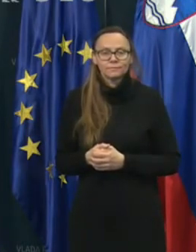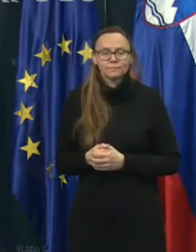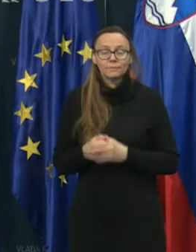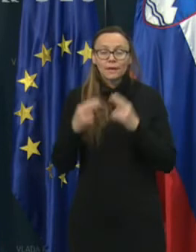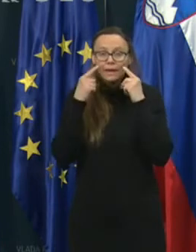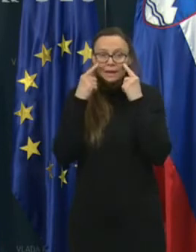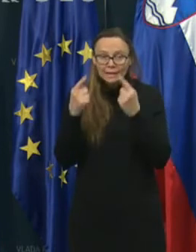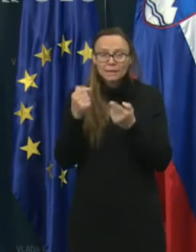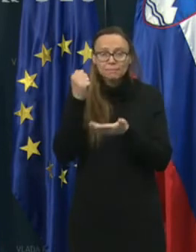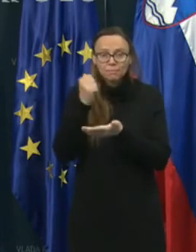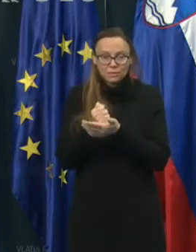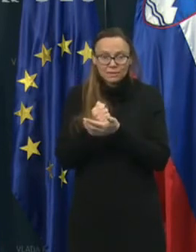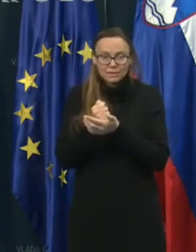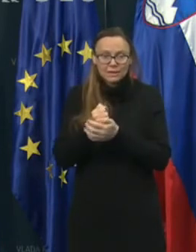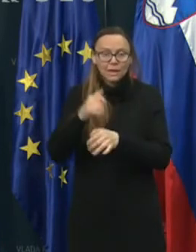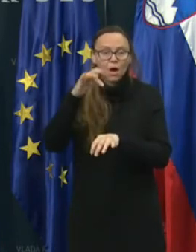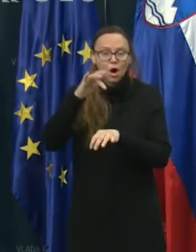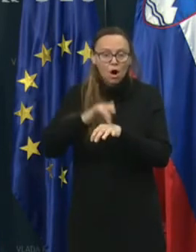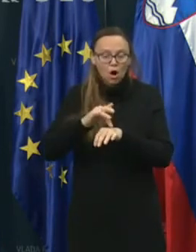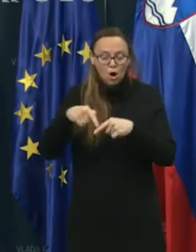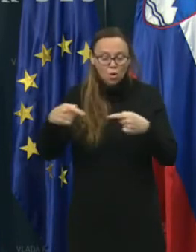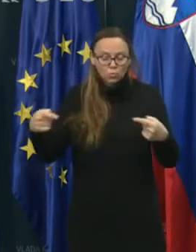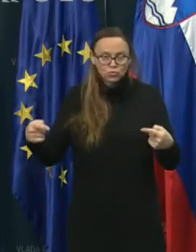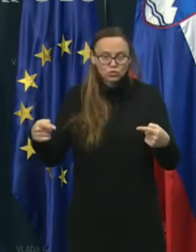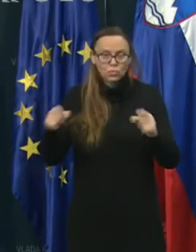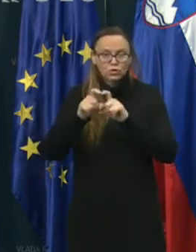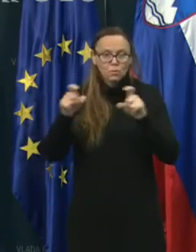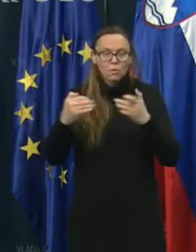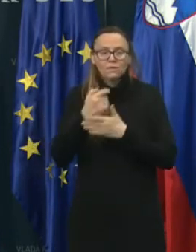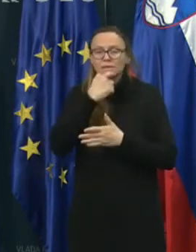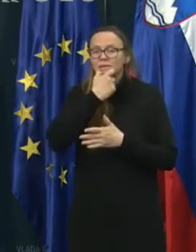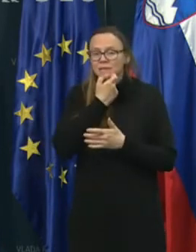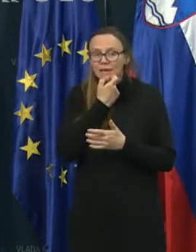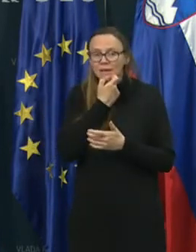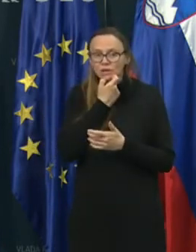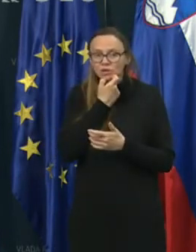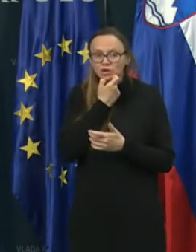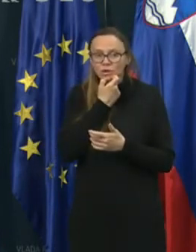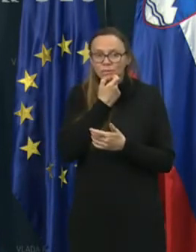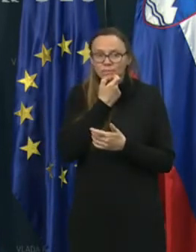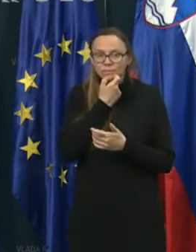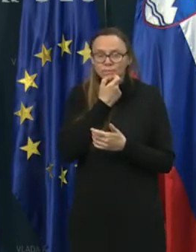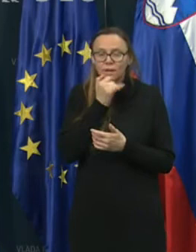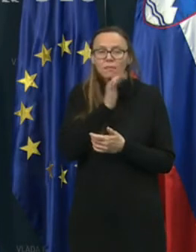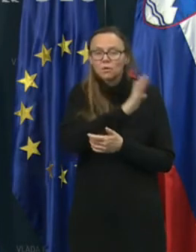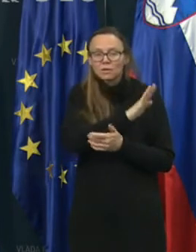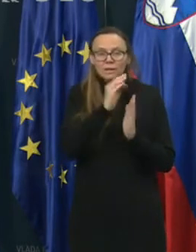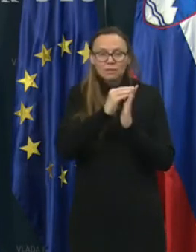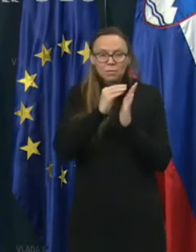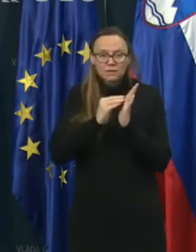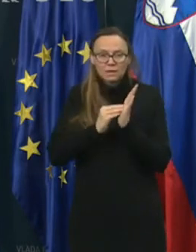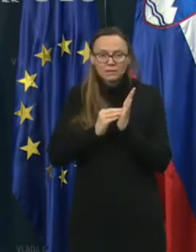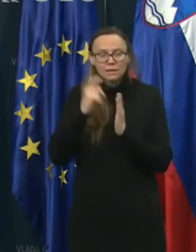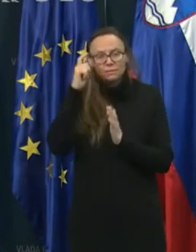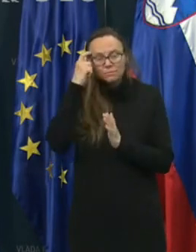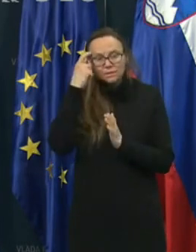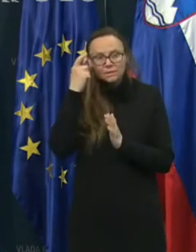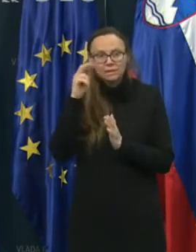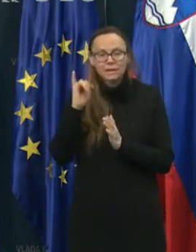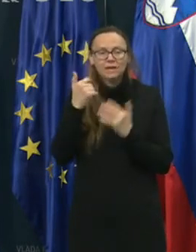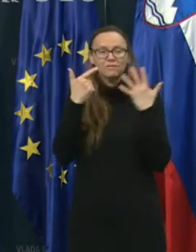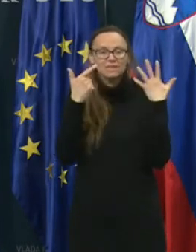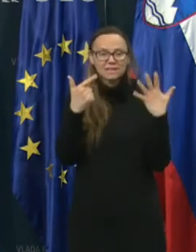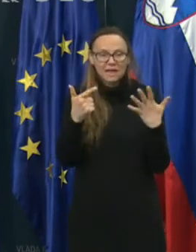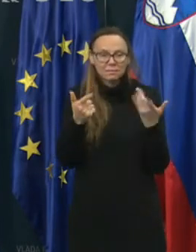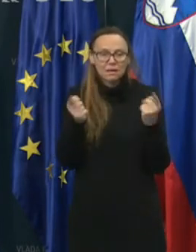Glede potrjenih okužb v domovih za starejše je po mojih podatkih, mislim, da je v 7